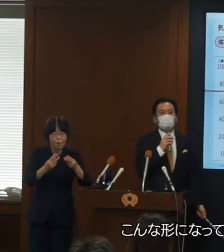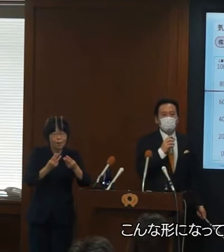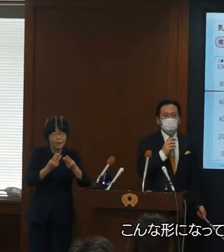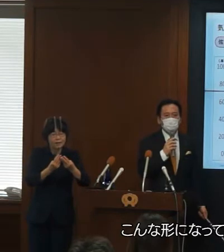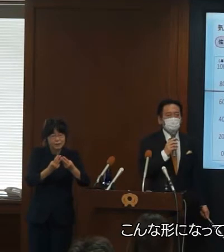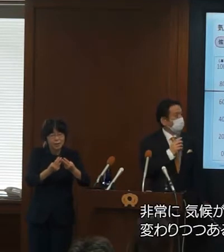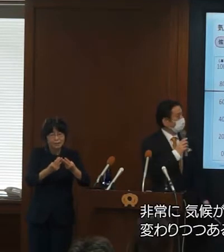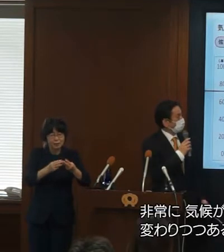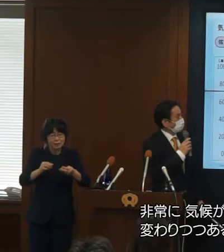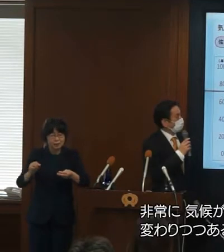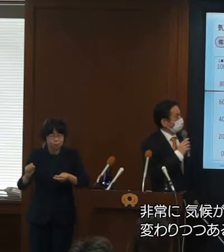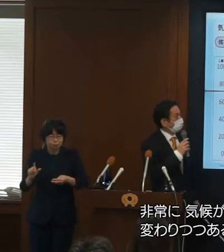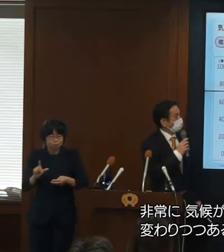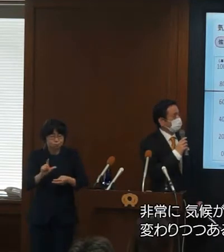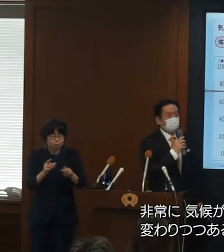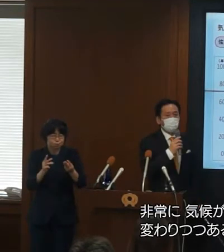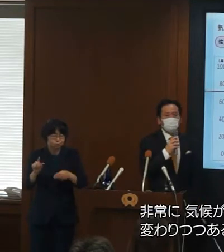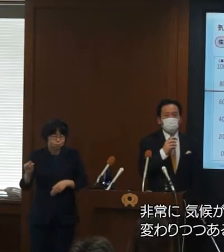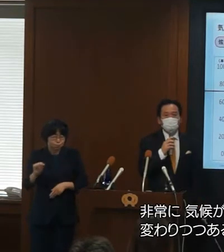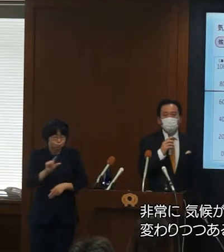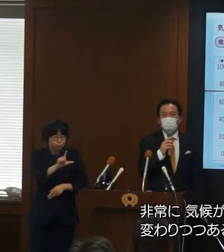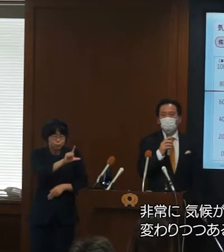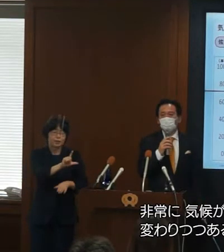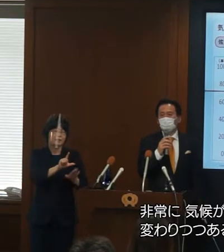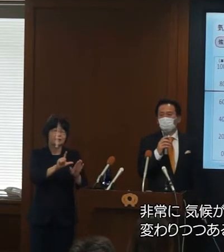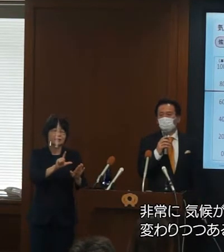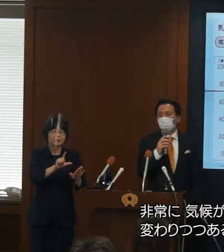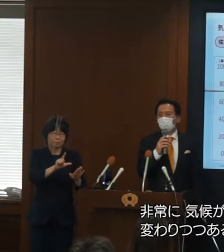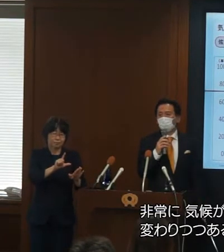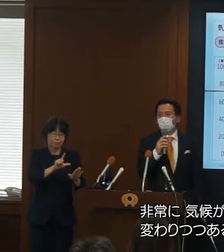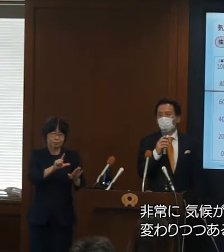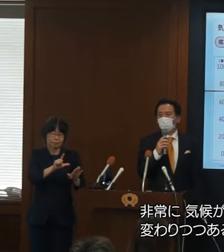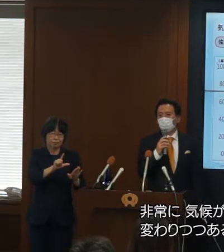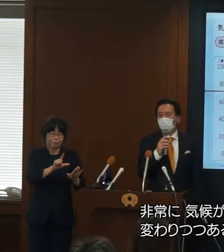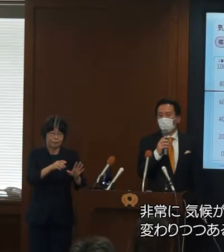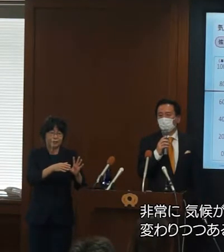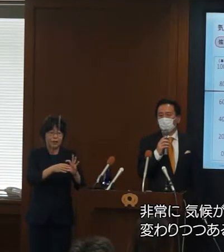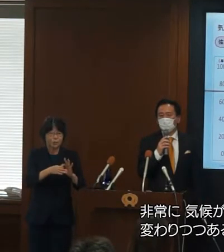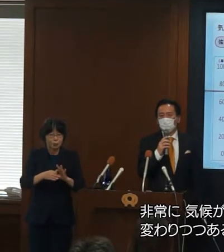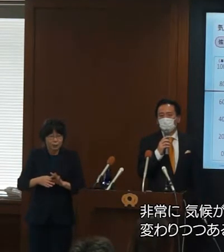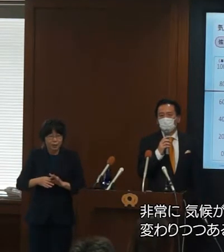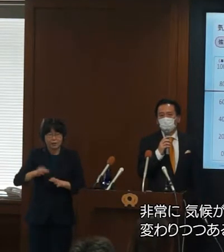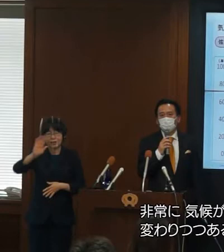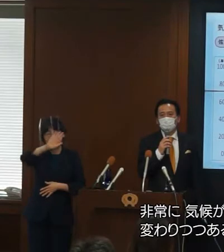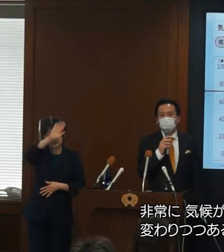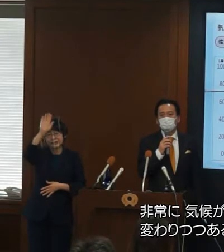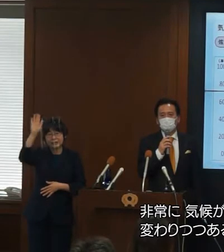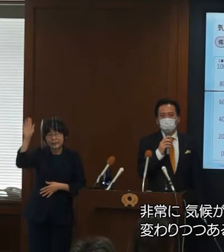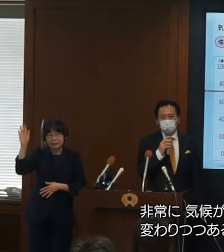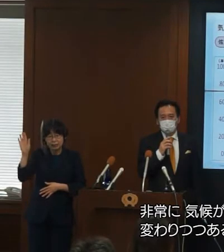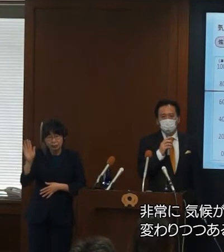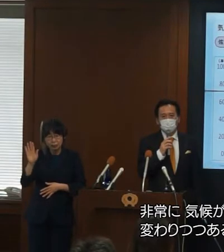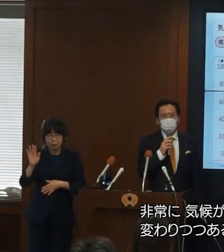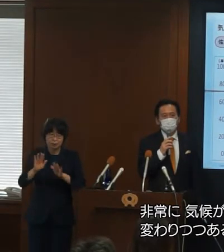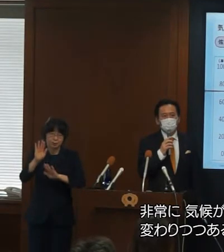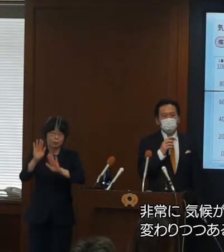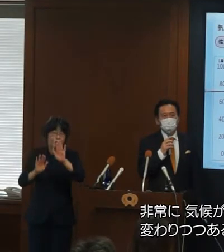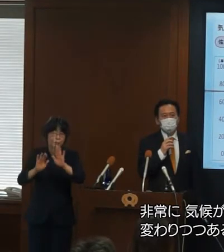ということなので、非常に気候が変わりつつあ